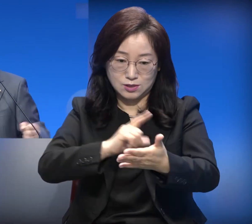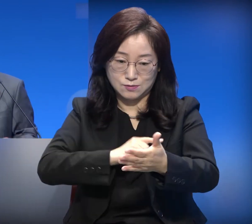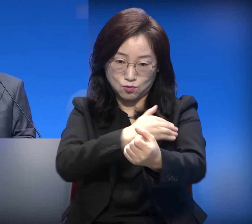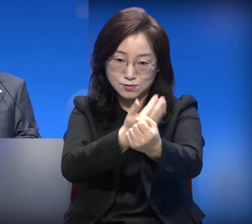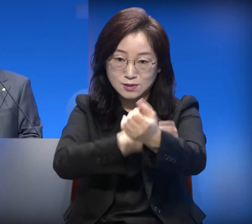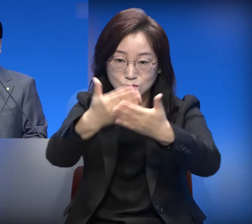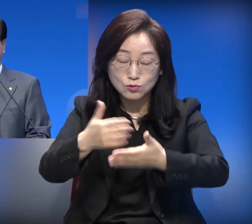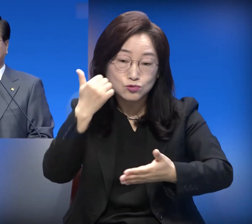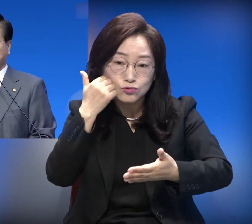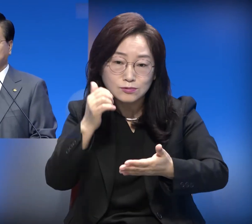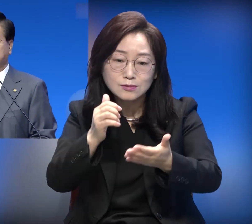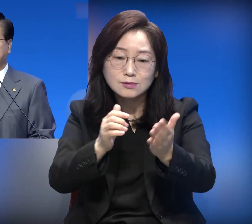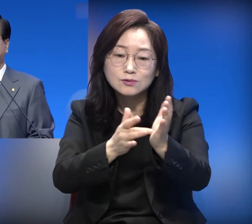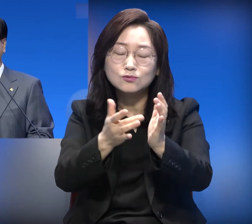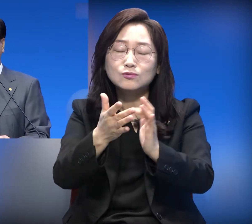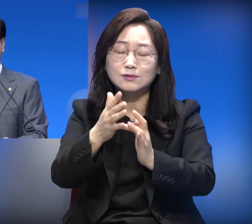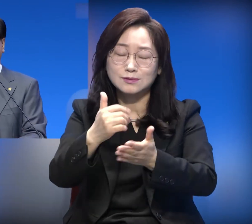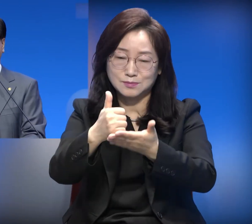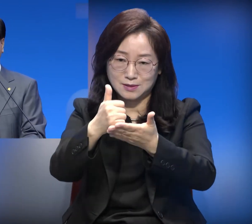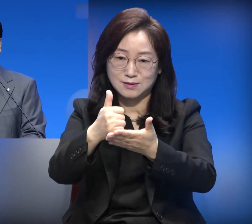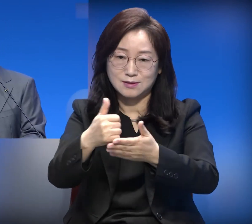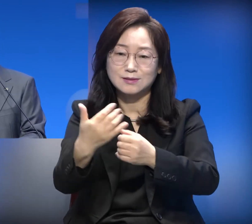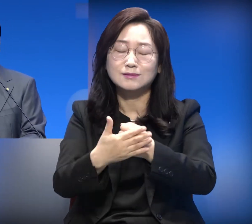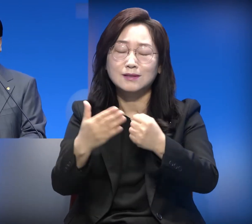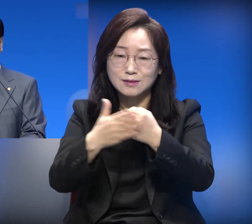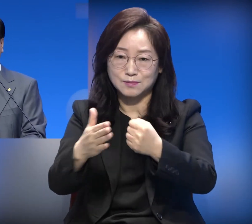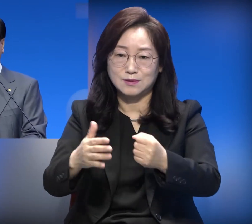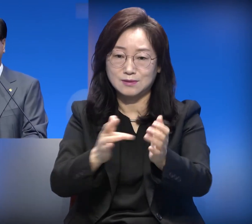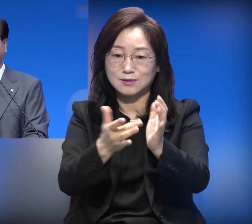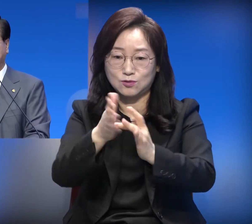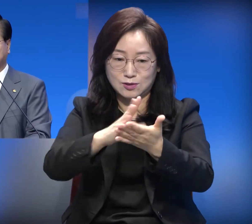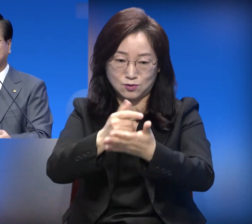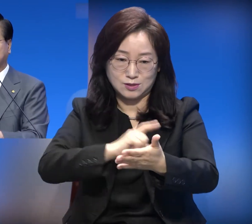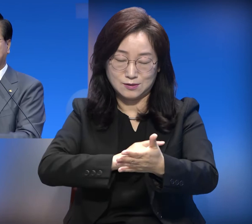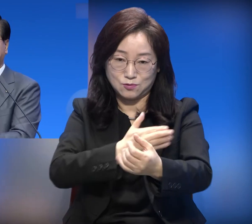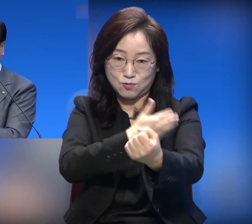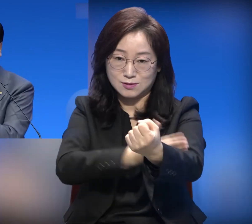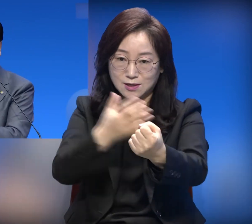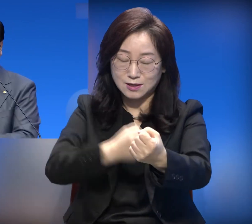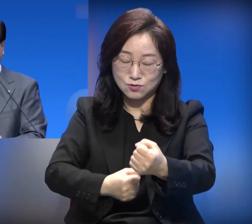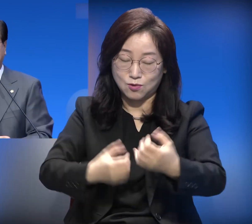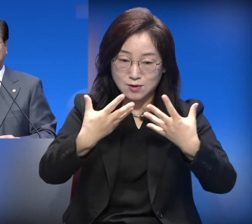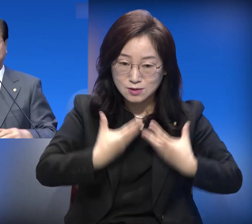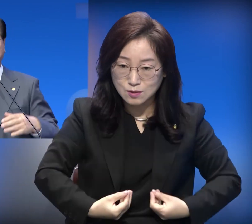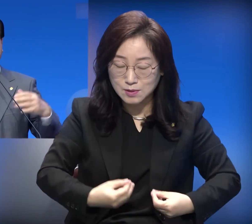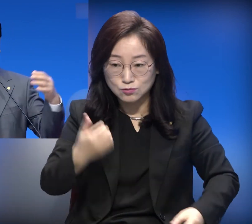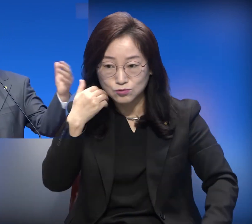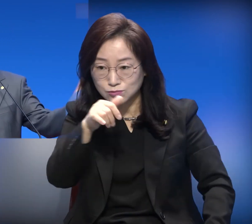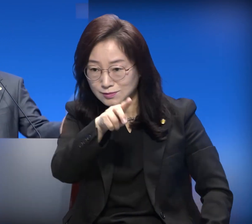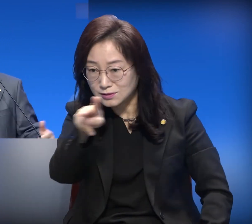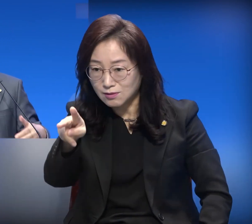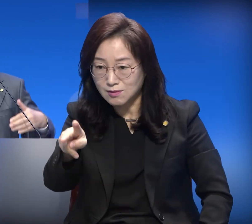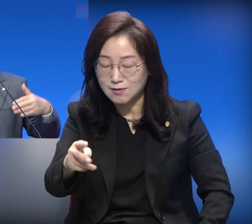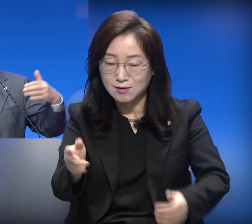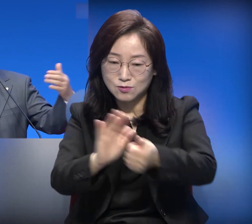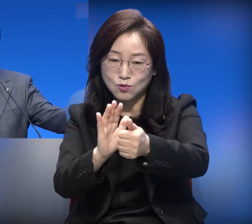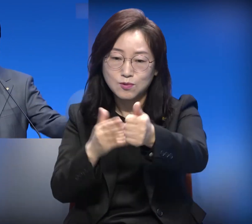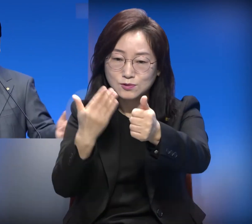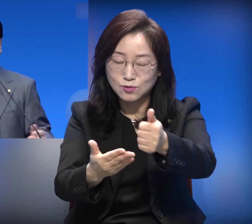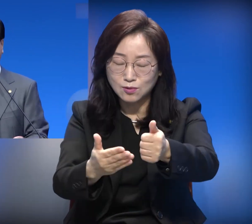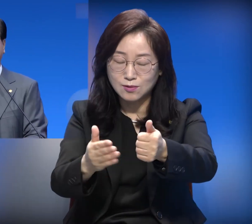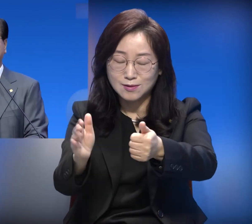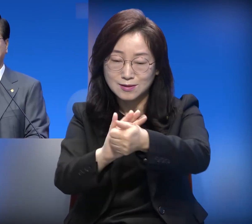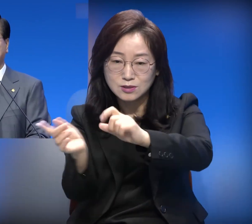은혜인 것입니다. 우리가 예수 그리스도의 이름에 권세를 가지고 날마다 절망치 한 자를 일으키고 주님의 치료 역사를